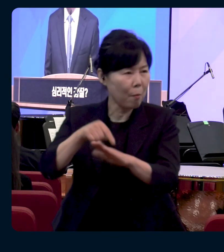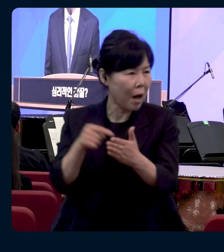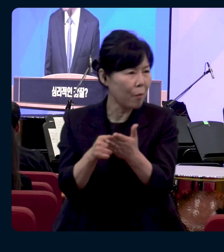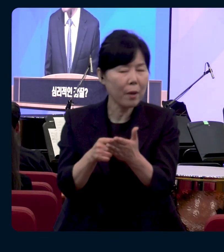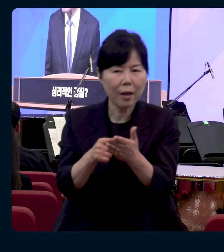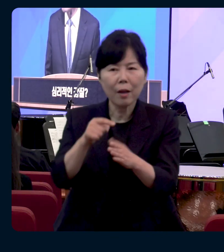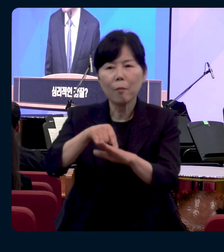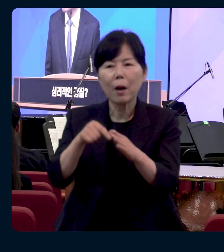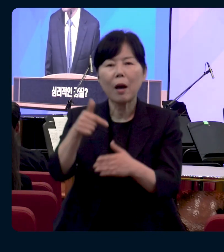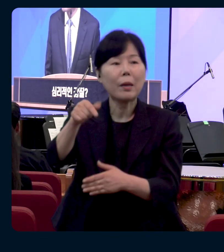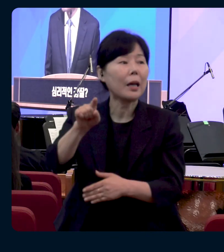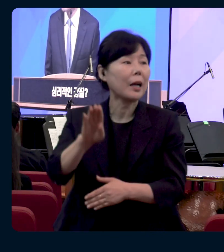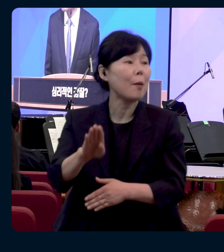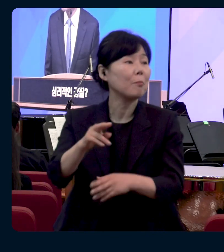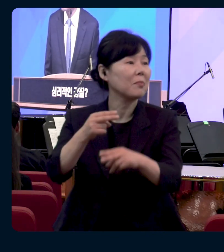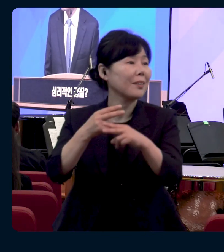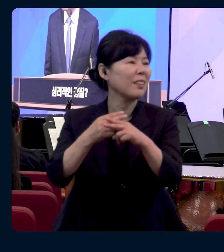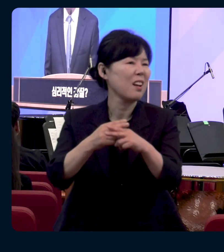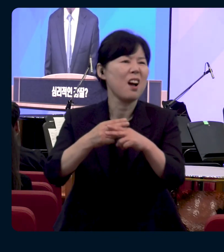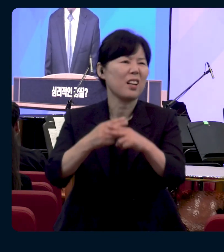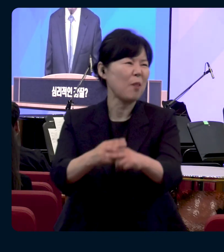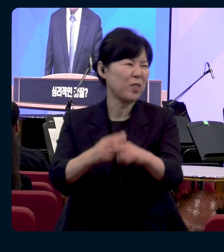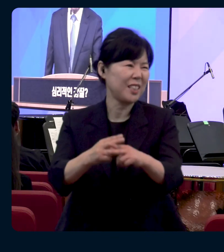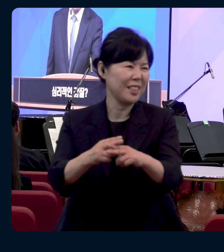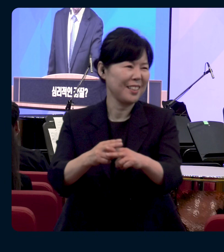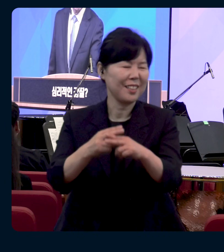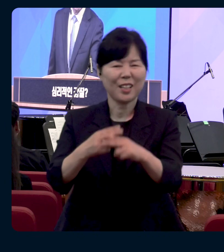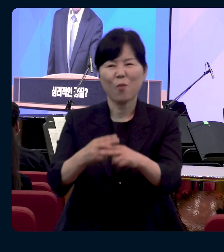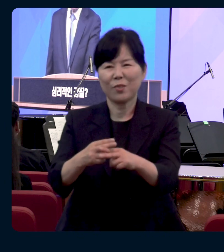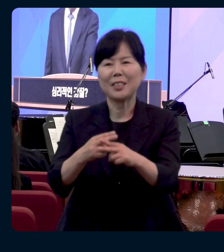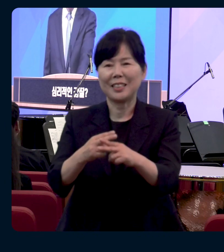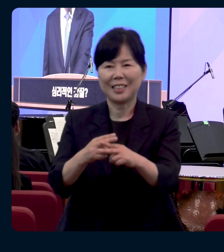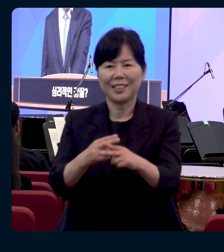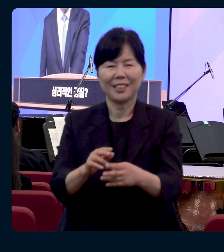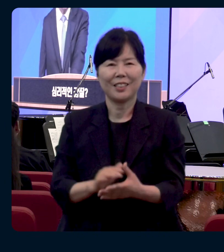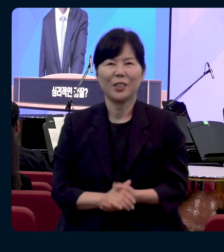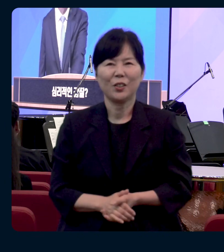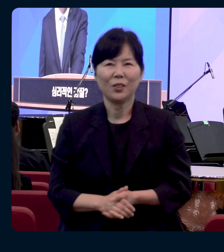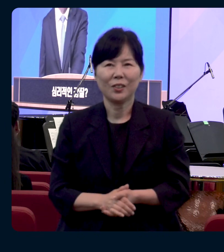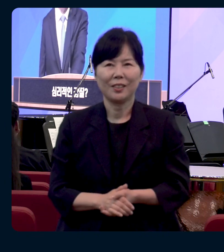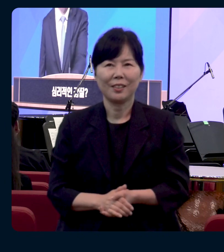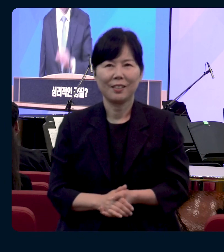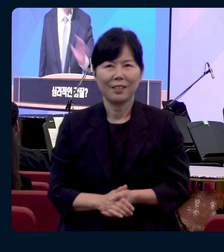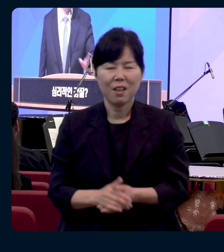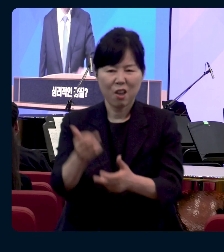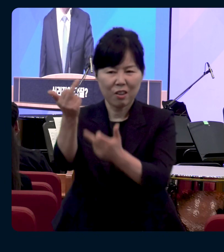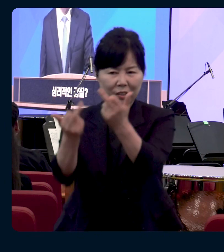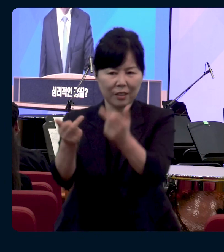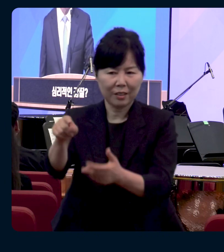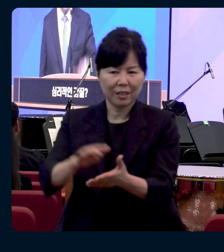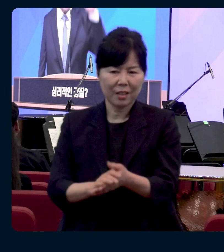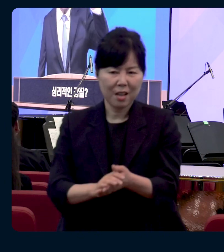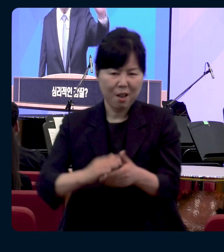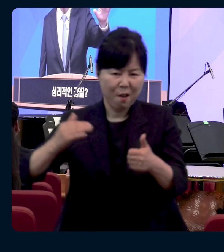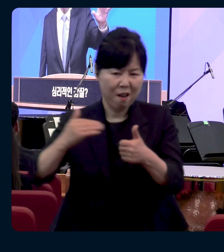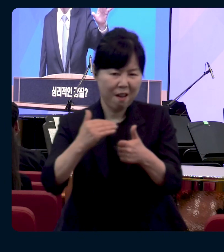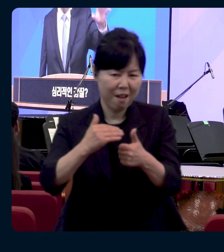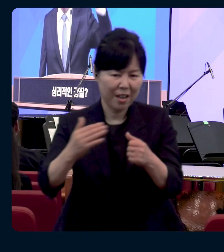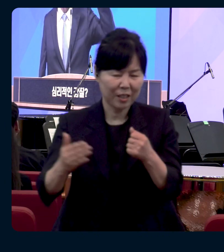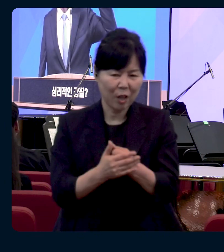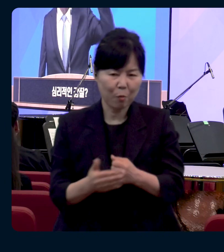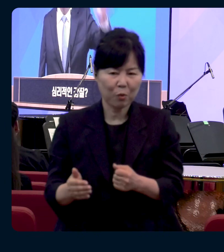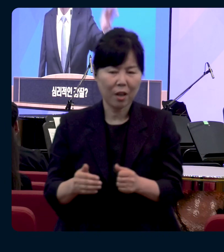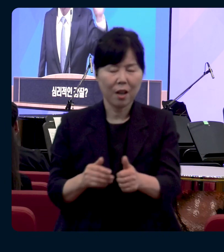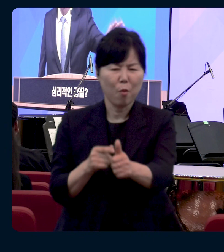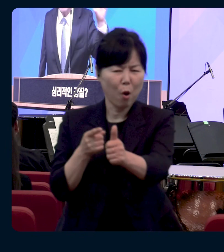하고 있는 거 혹시 아니냐? 심리적 갑질, 자기를 힘들게 했던 형제들을 죽이거나 망하게 하는